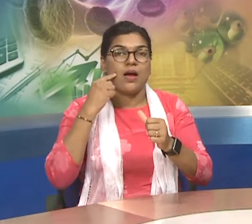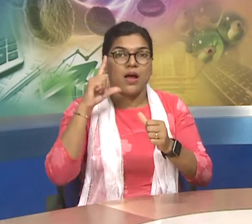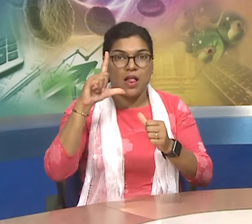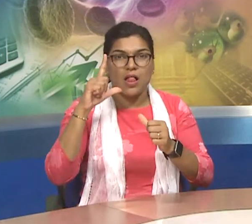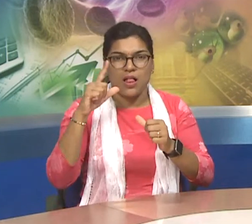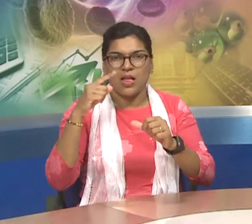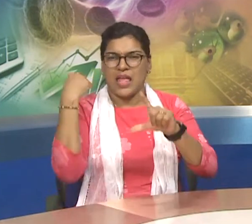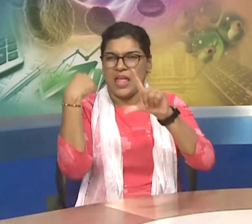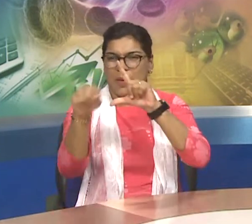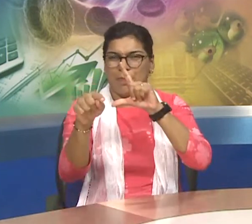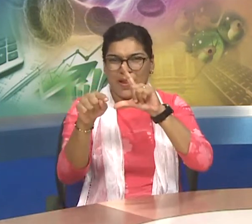email,